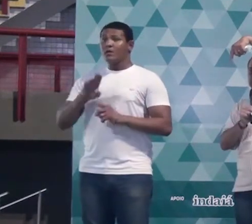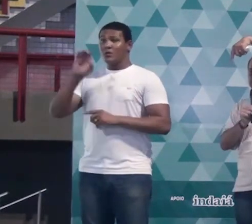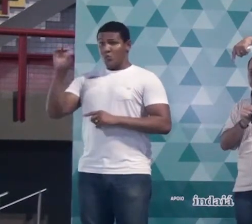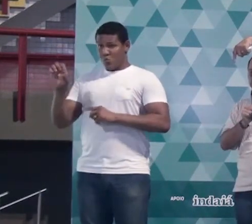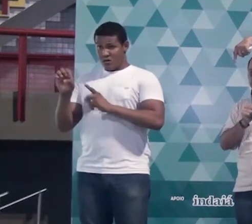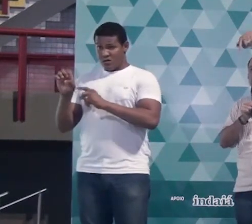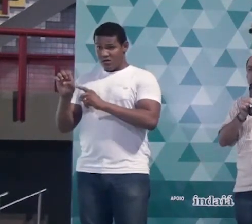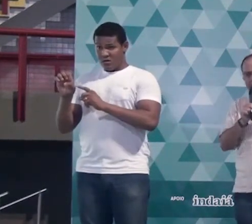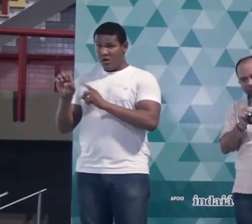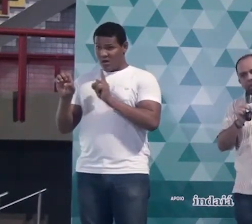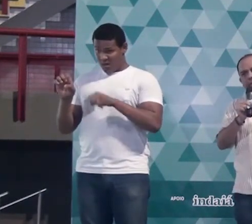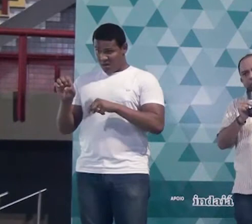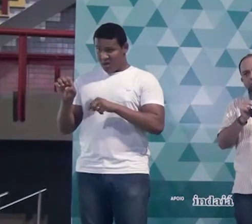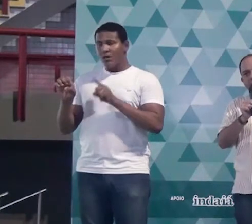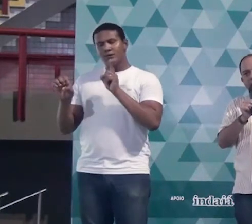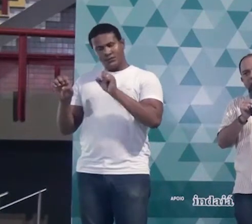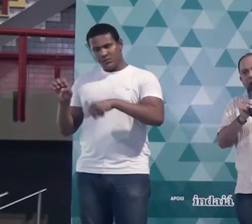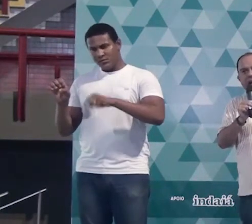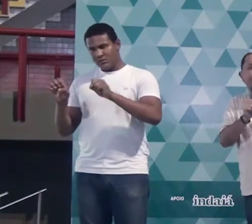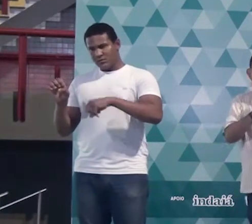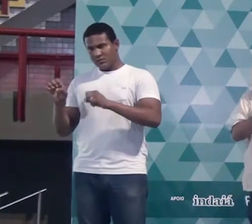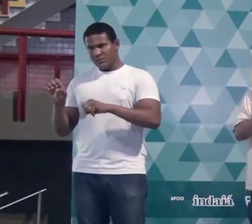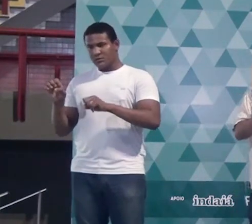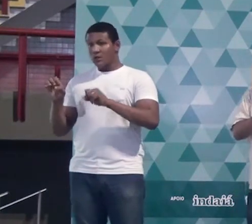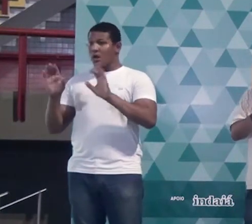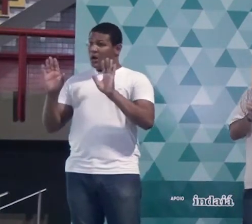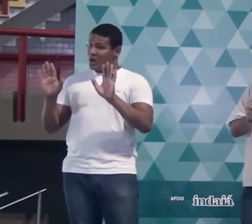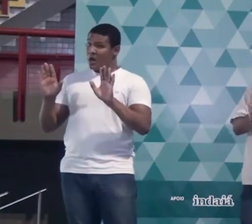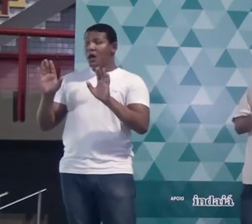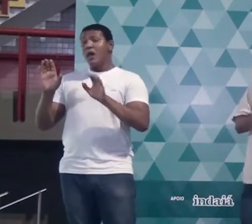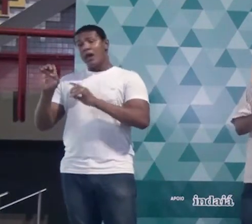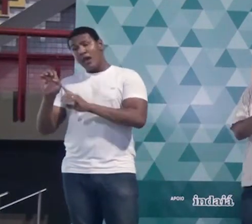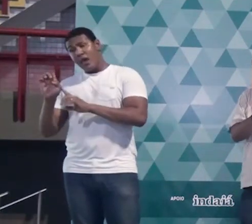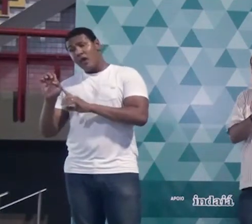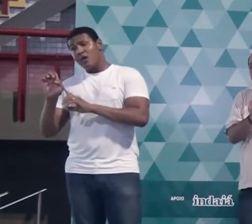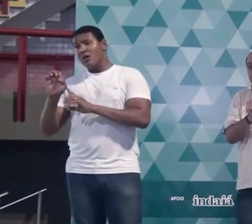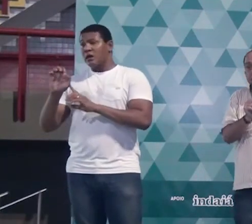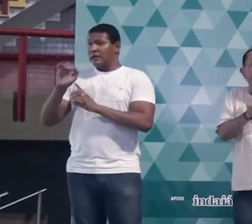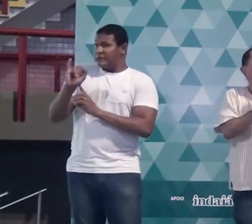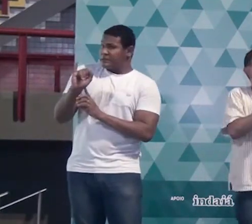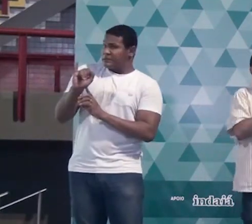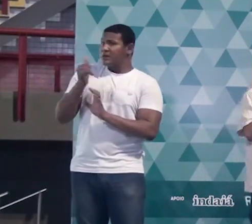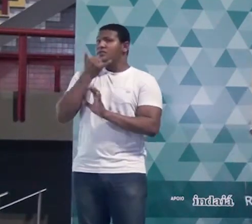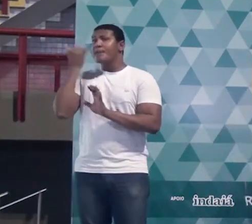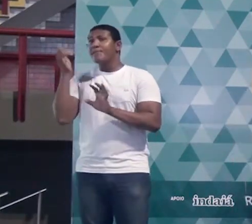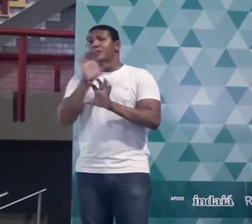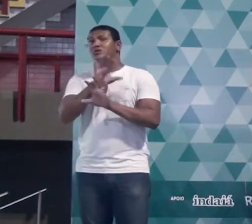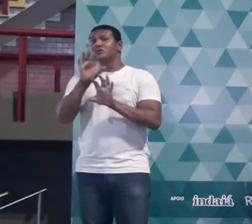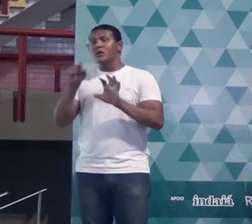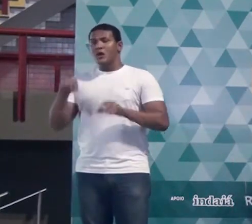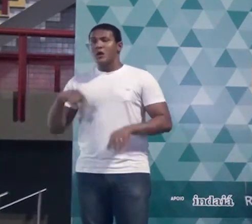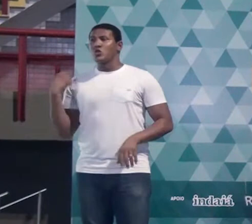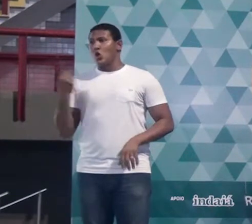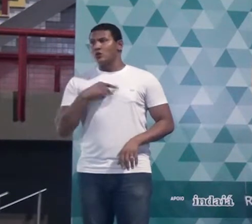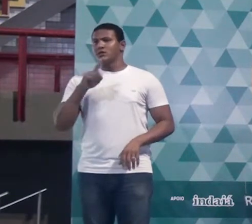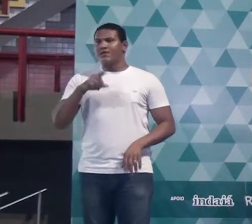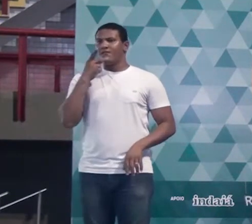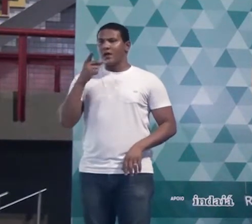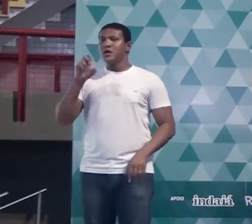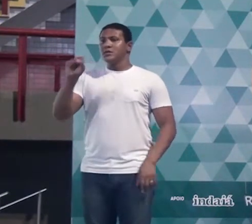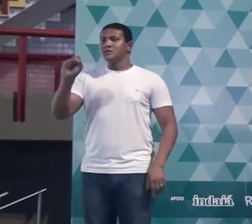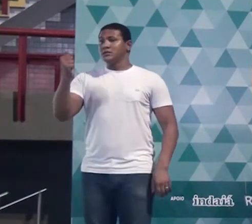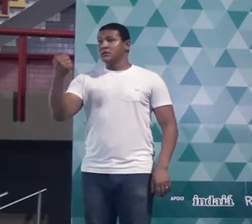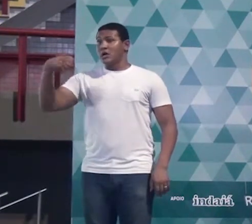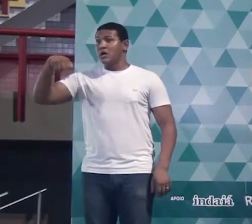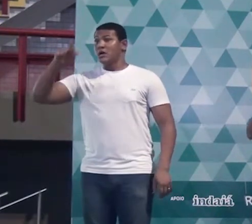é pronunciado? É. Aí pode ser E, pode ser I, né? Depende da região. A gente aqui fala sangue, como se fosse um I